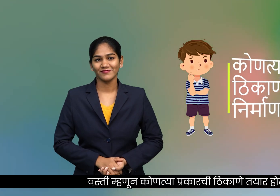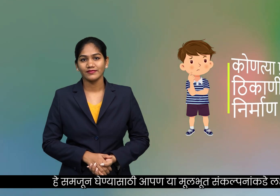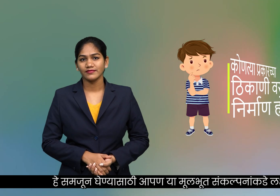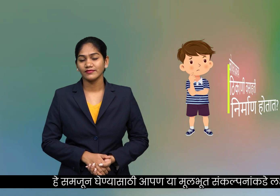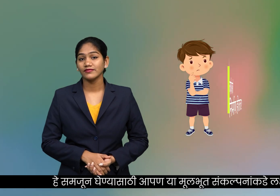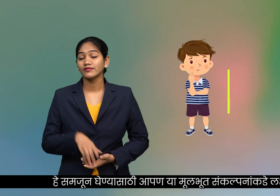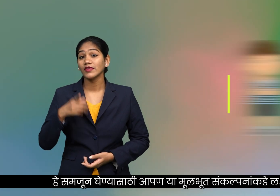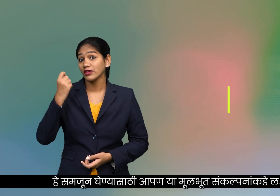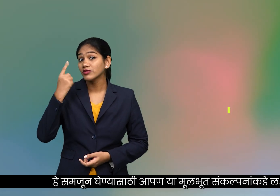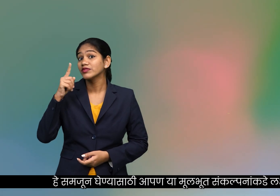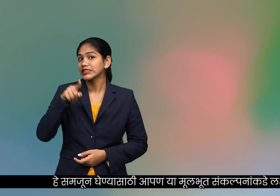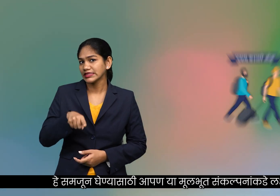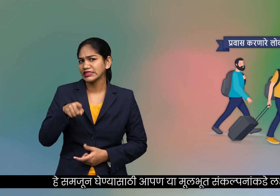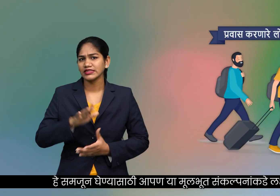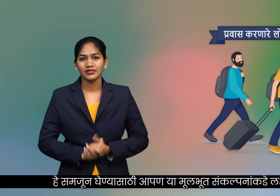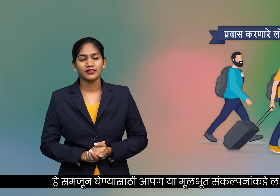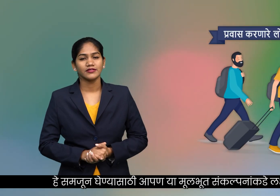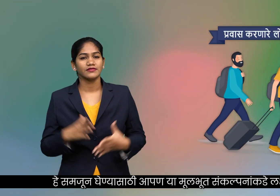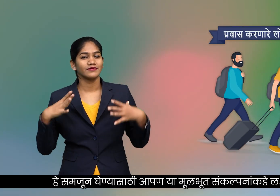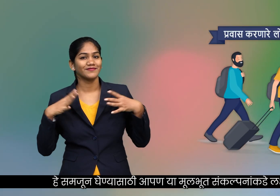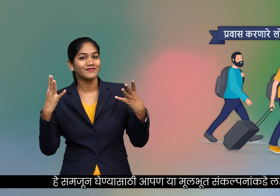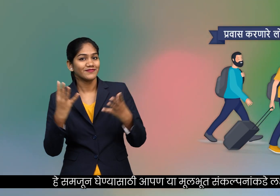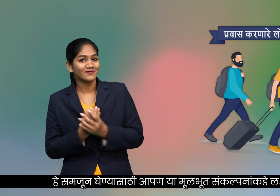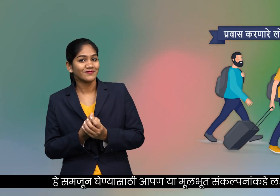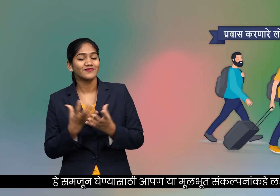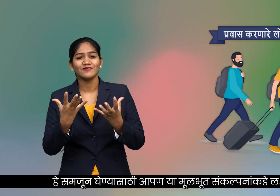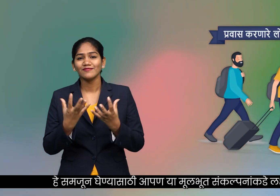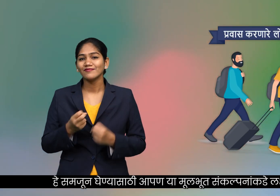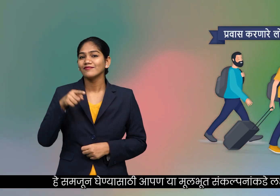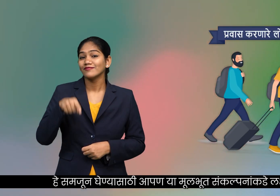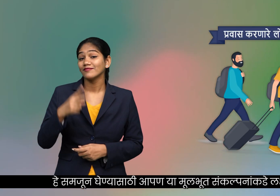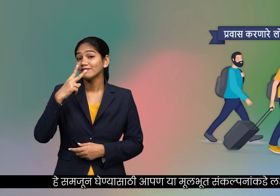हे समजून घेण्यासाठी आपण या मूलभूत संकल्पनांकडे लक्ष दिले पाहिजे.